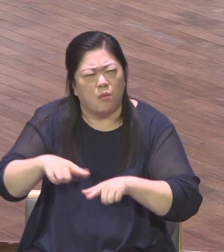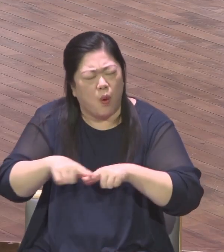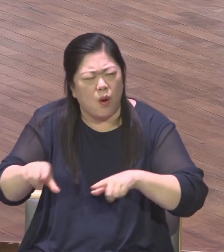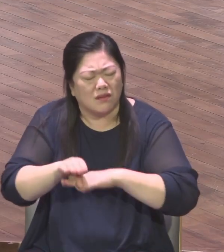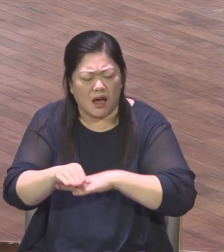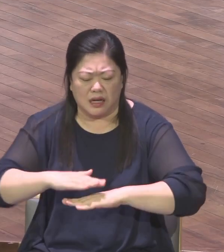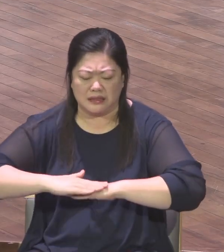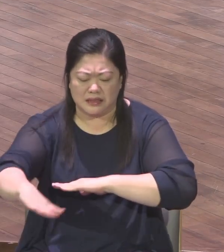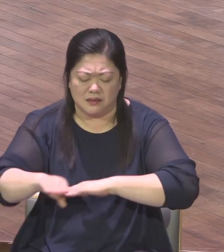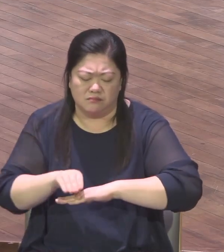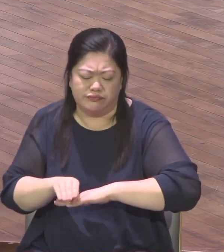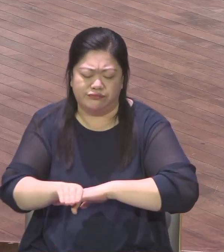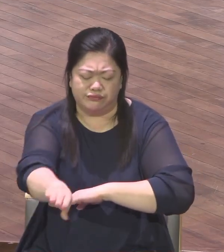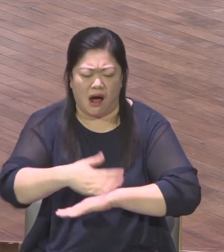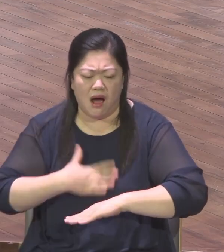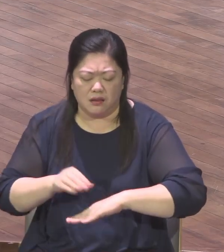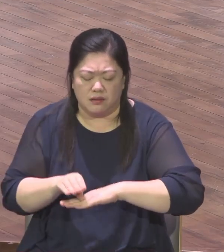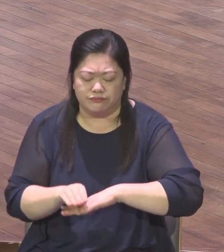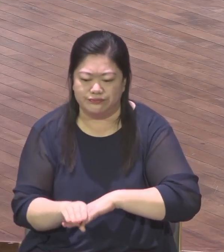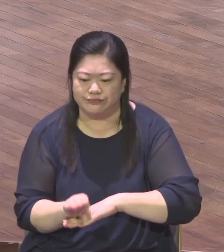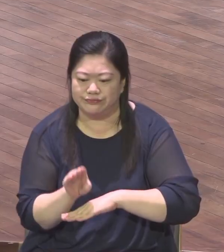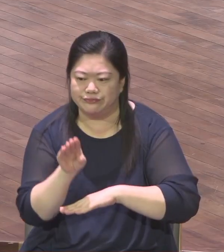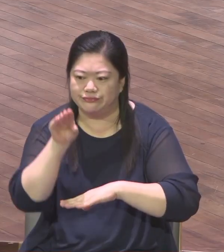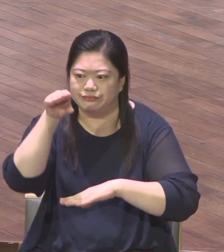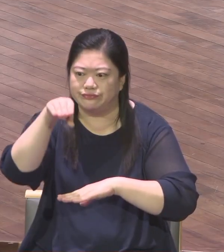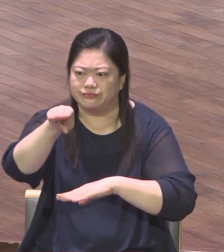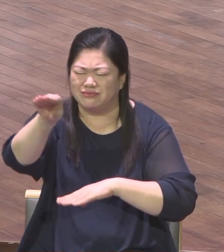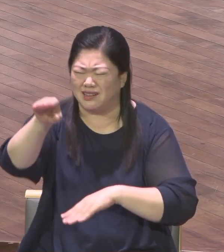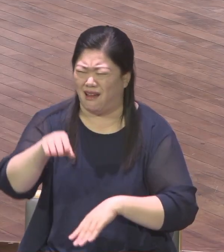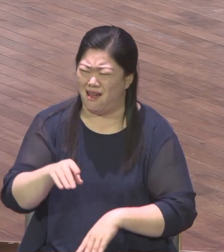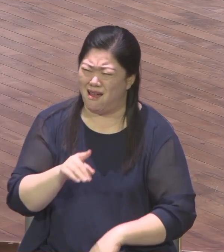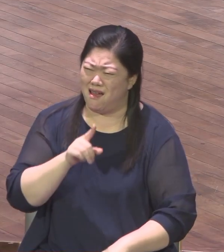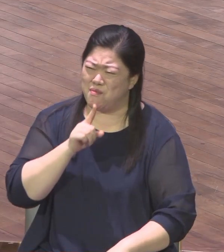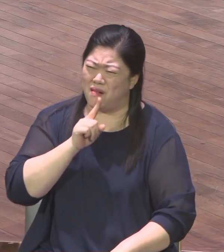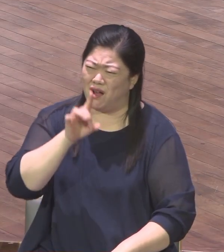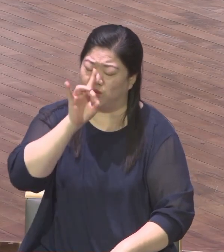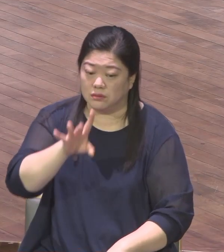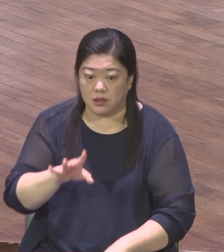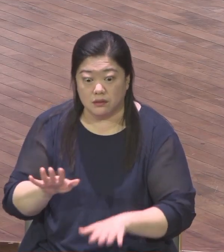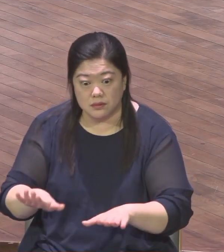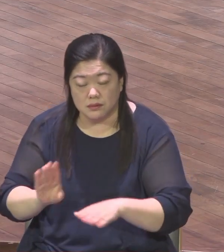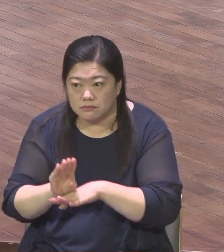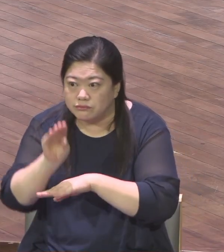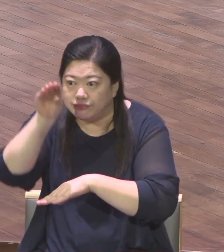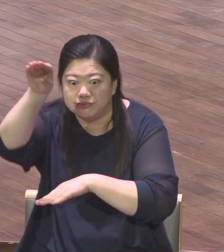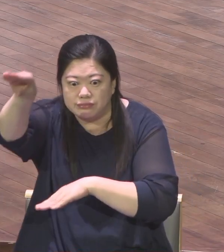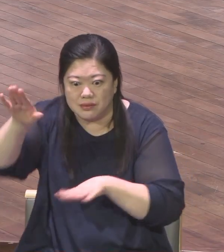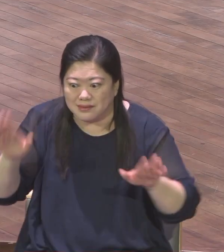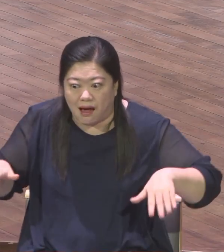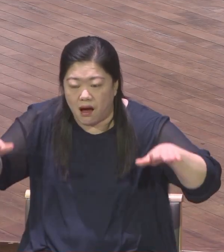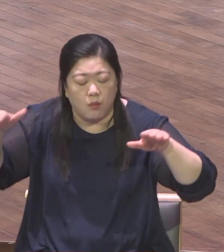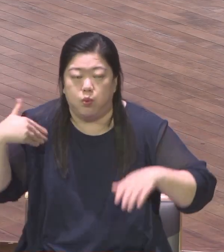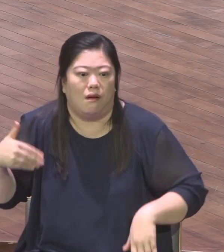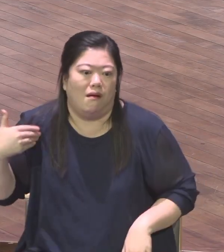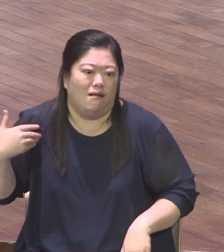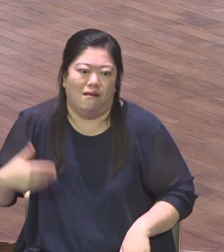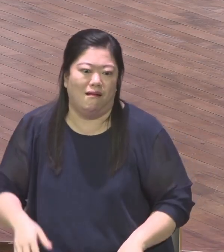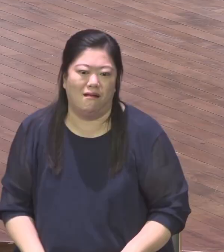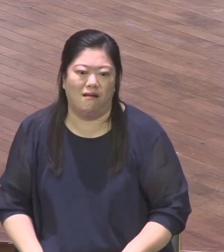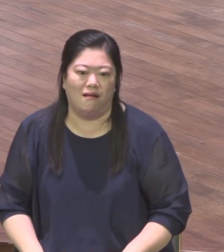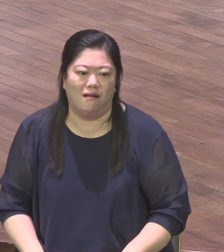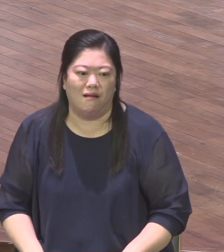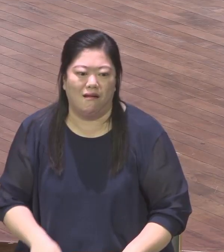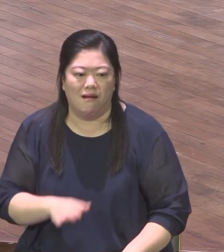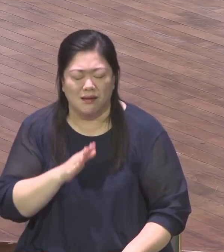않았고. 그래서요, 변화, 어떤 의미로 이 시대를 변화라는 단어보다도 혁명이라고